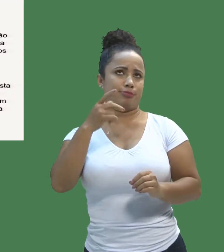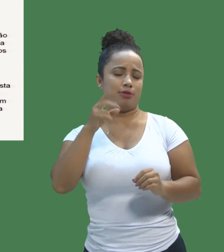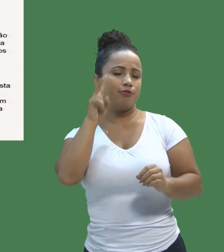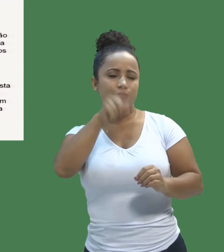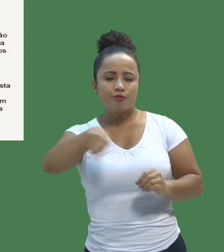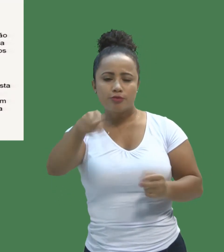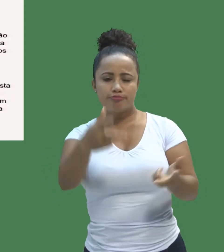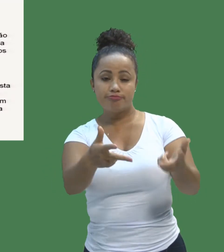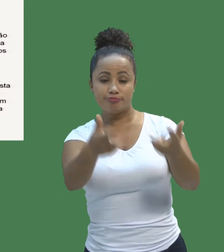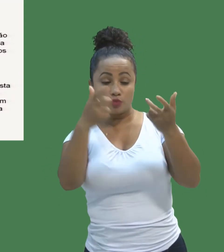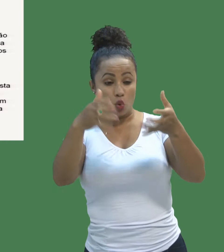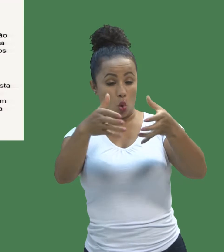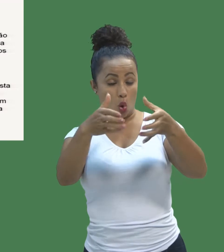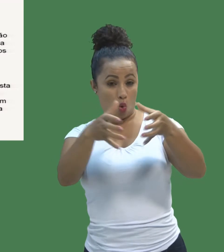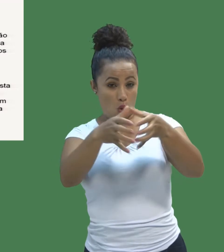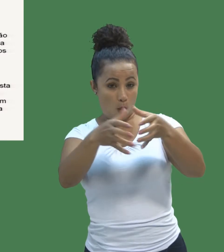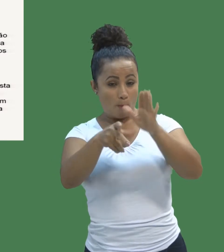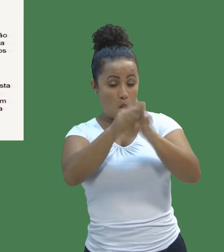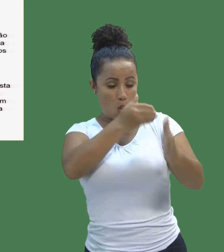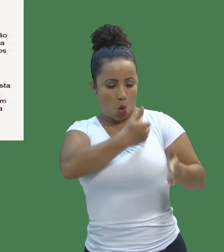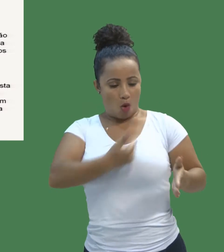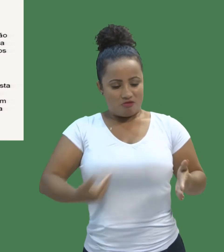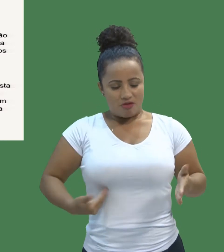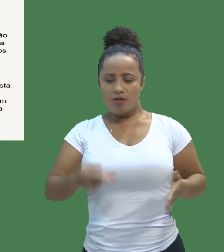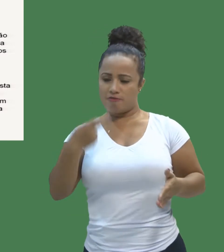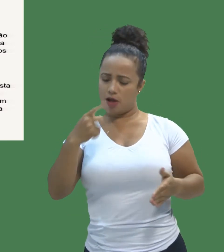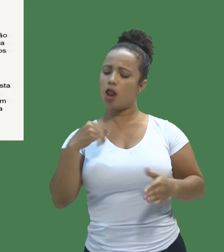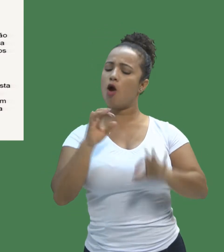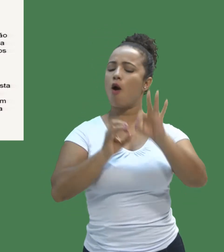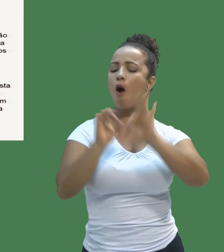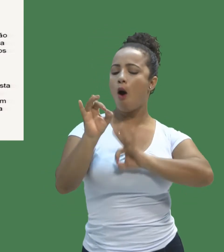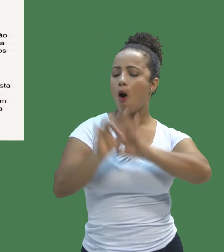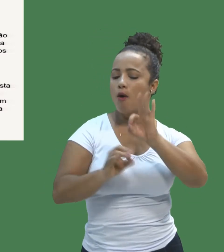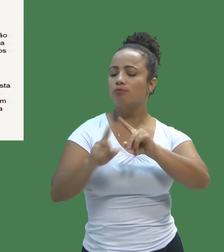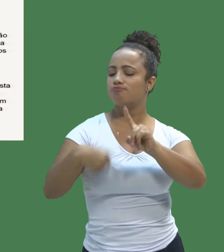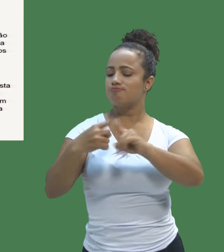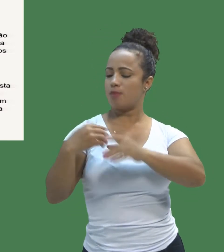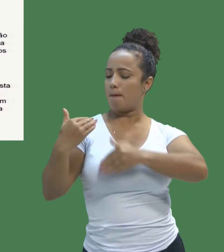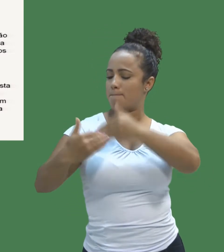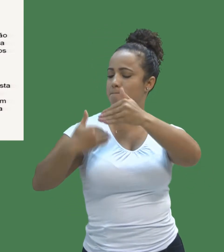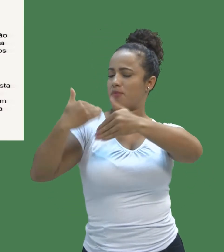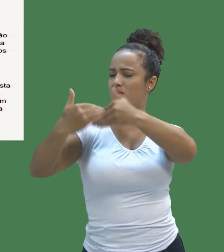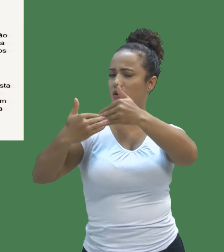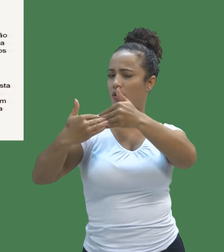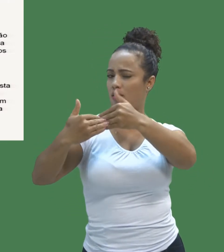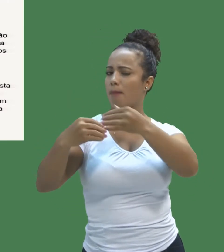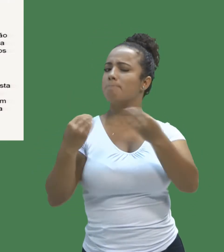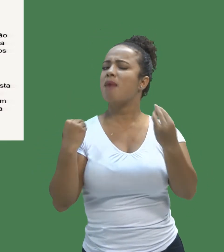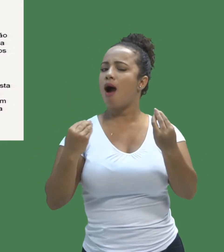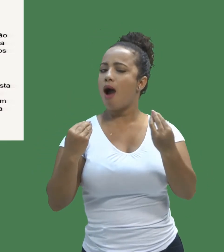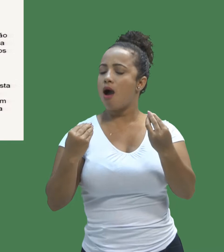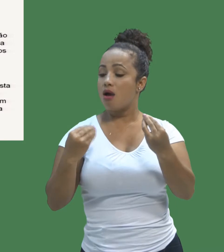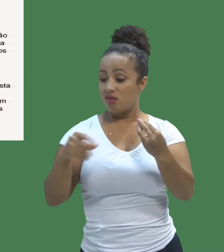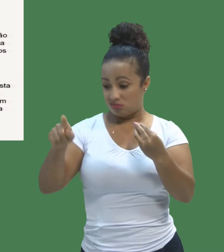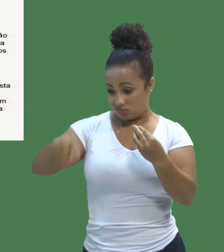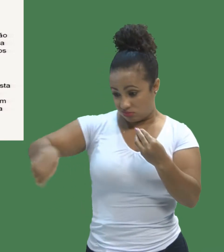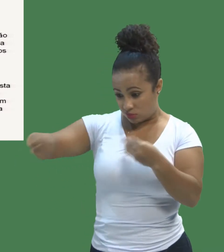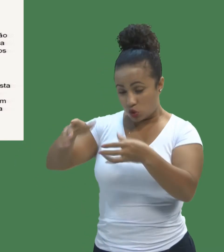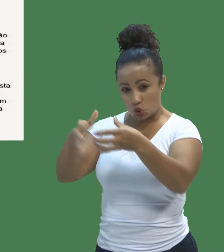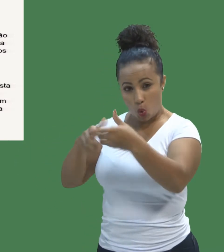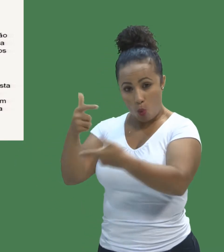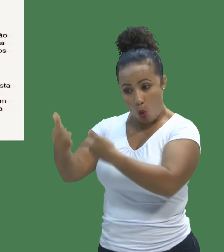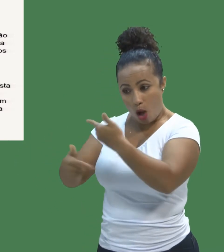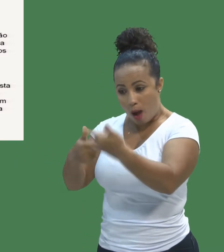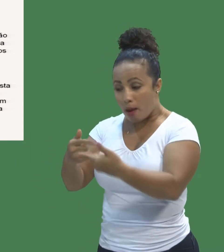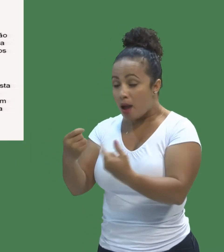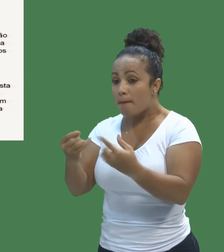progresso para manter em silêncio os oprimidos trabalhadores, subtraindo dos mesmos